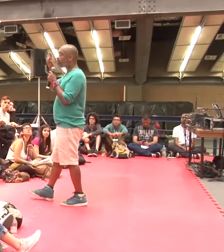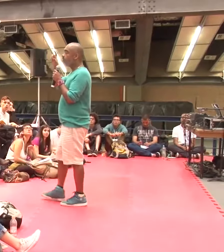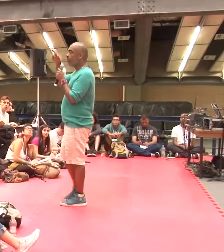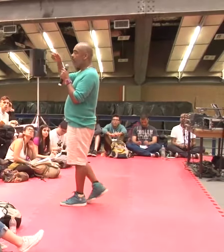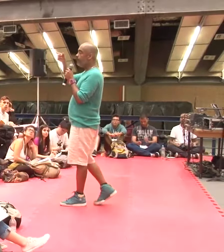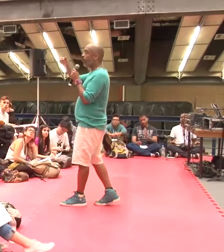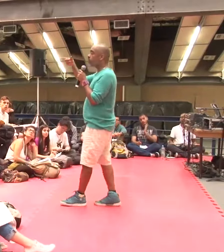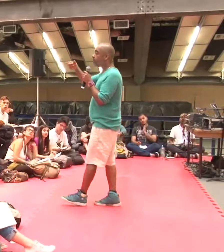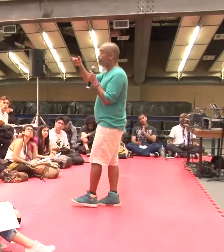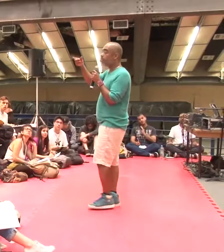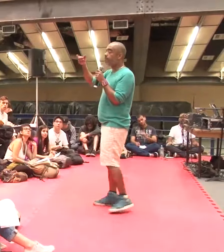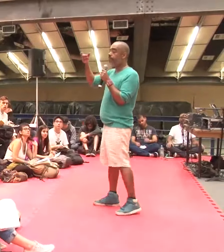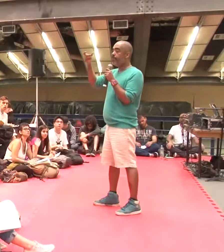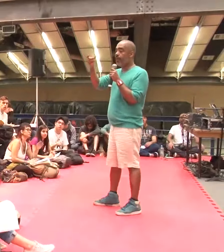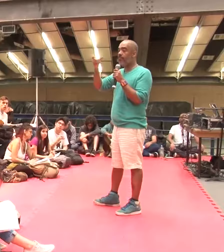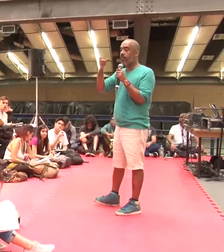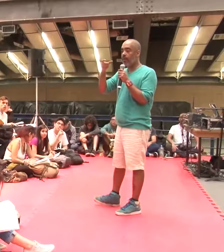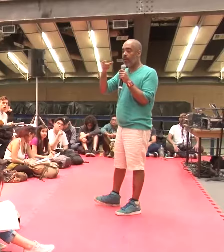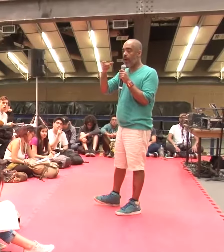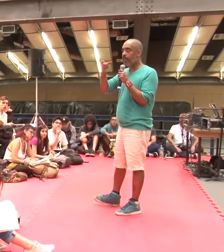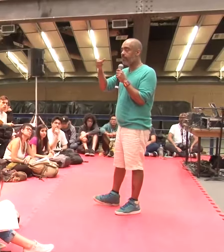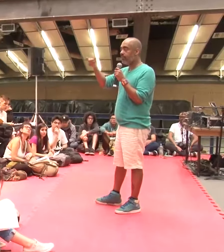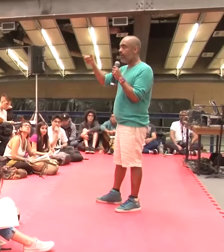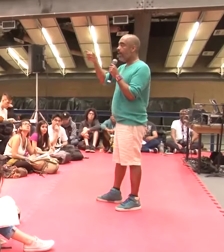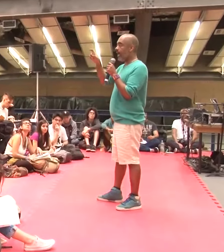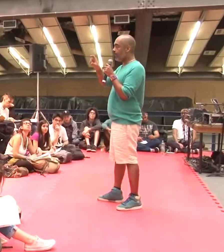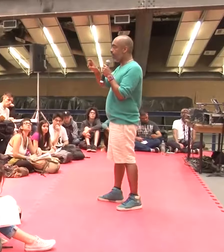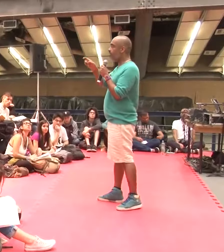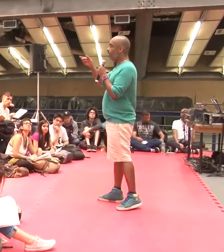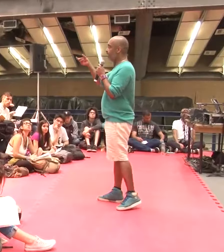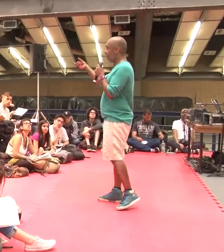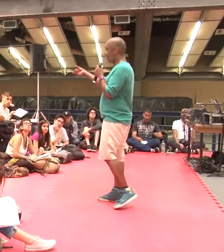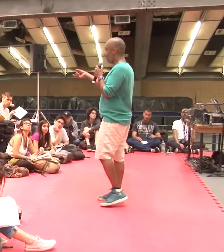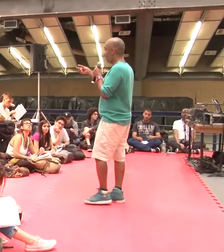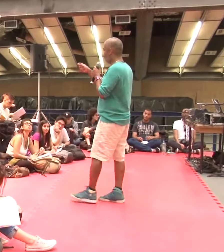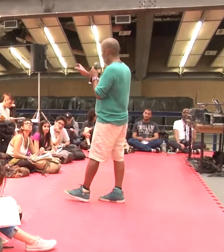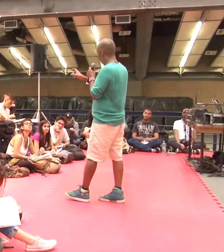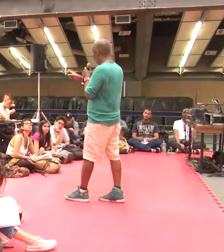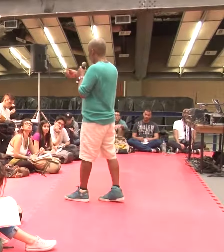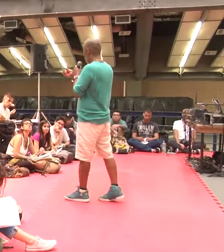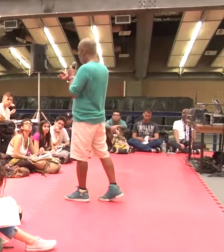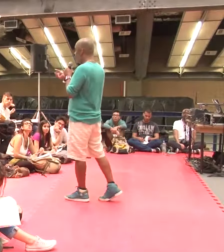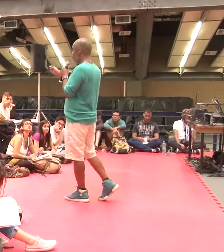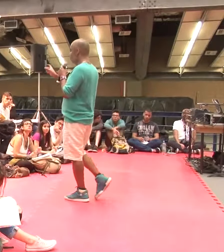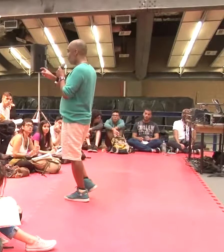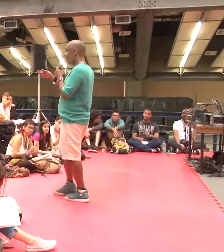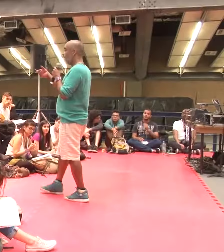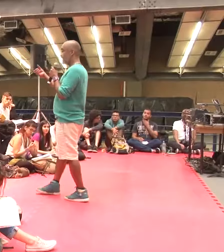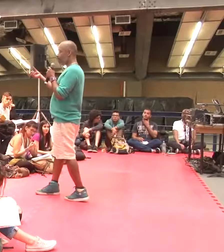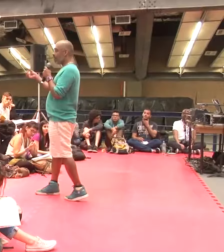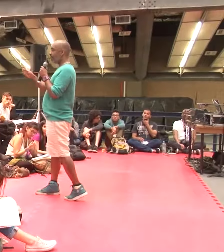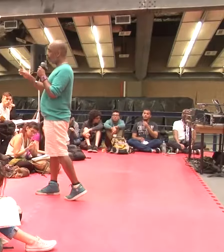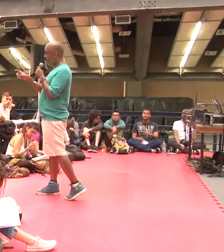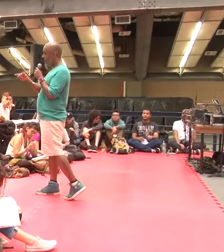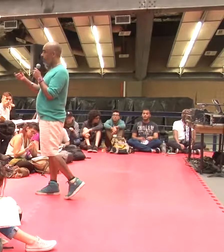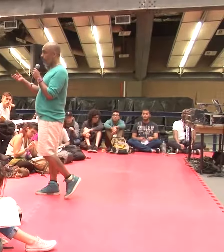uma questão de posicionamento político e ideológico, Capitã de Areia e o Cortiço